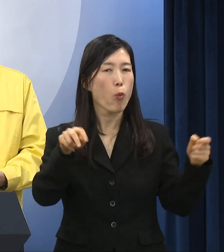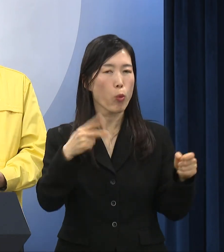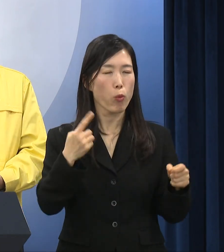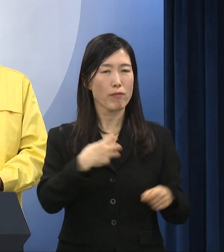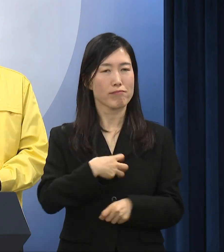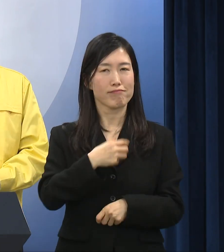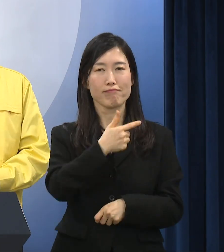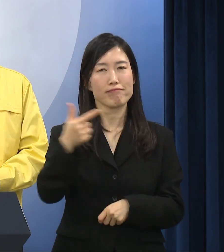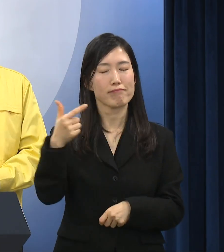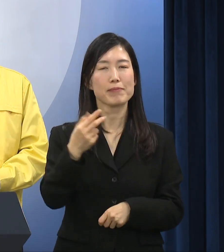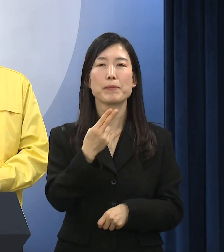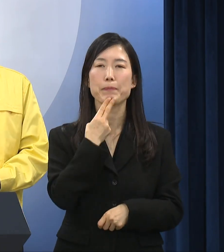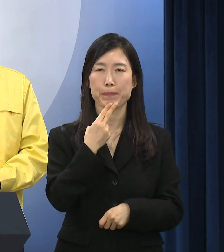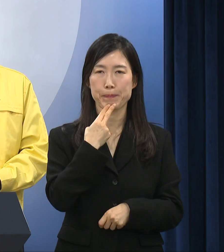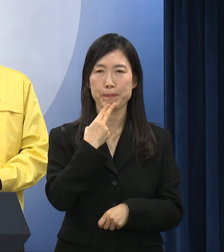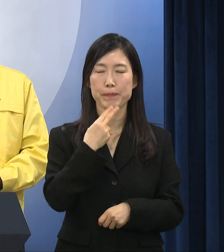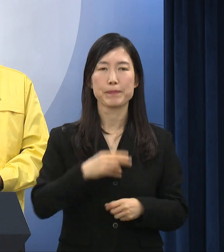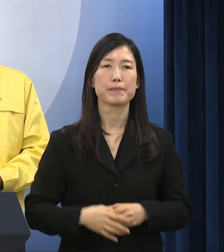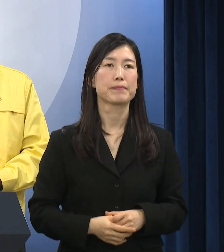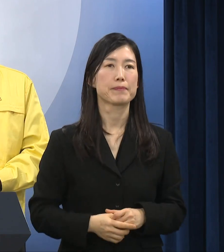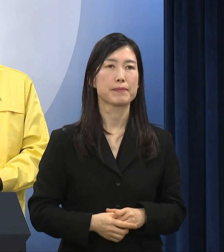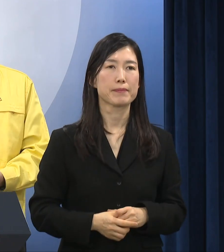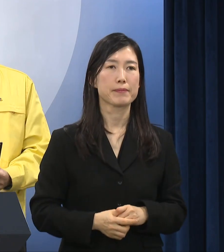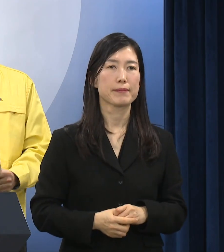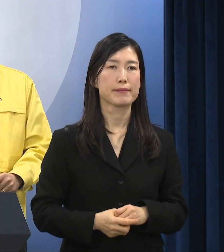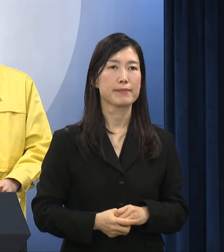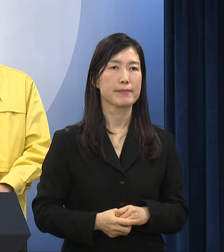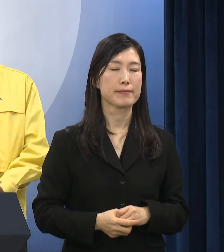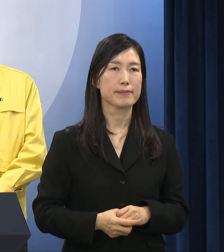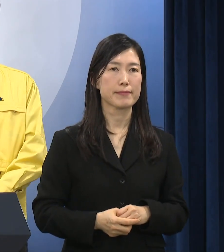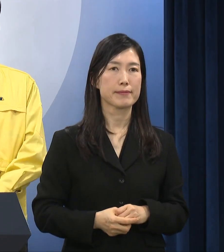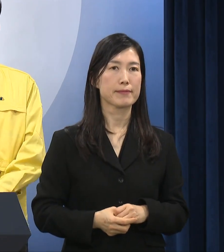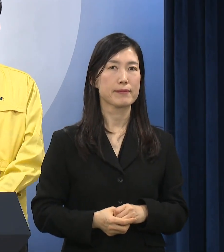아니다라고 하는 것을 말씀드리겠습니다.